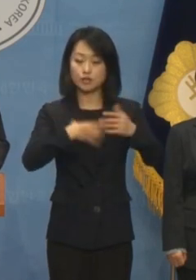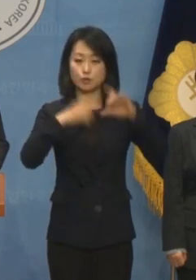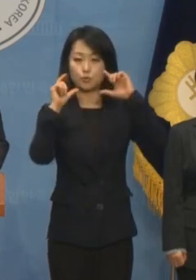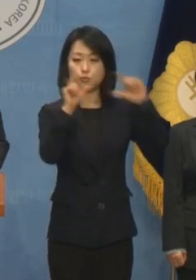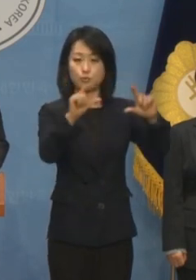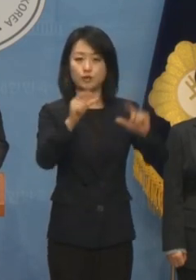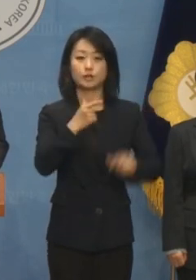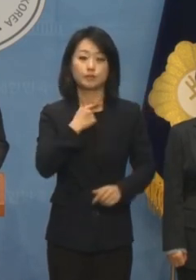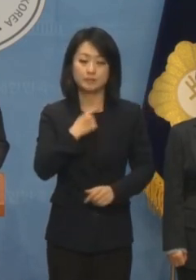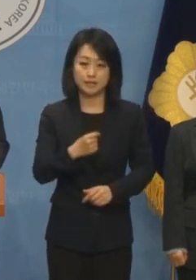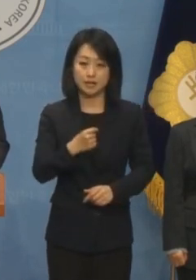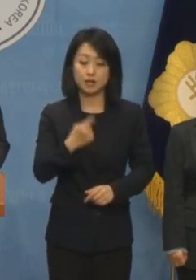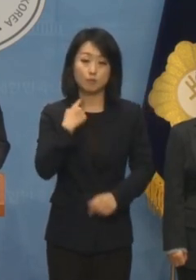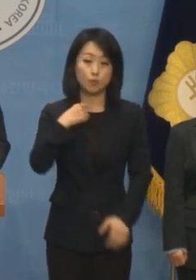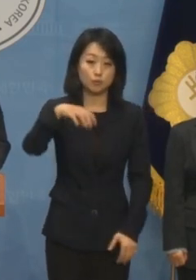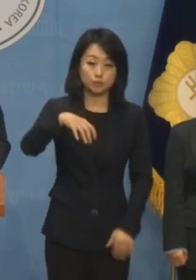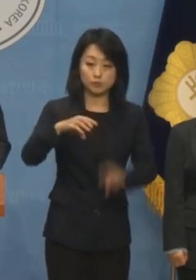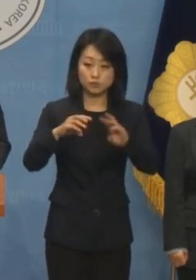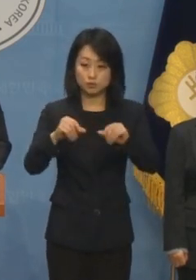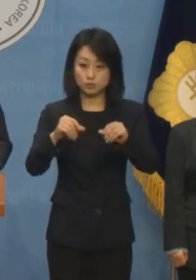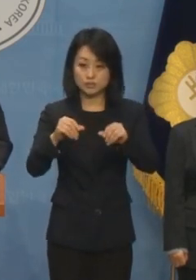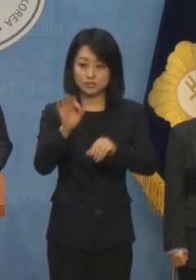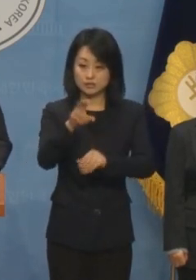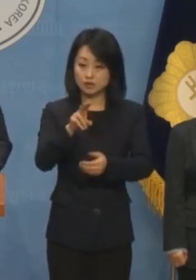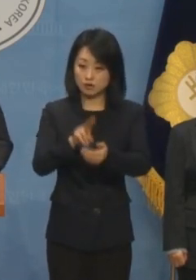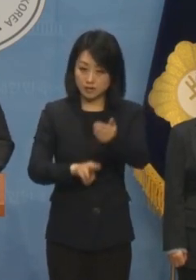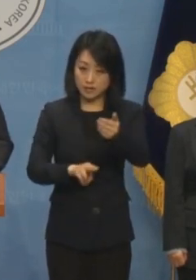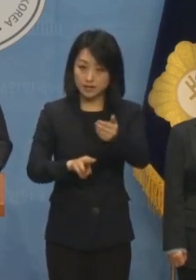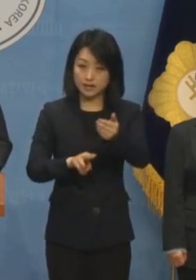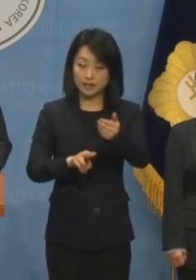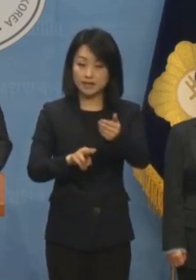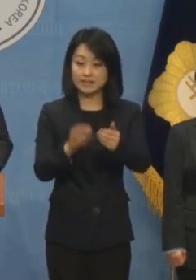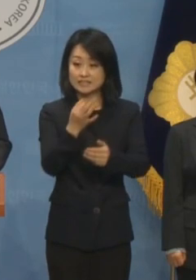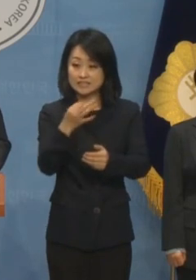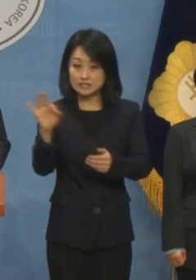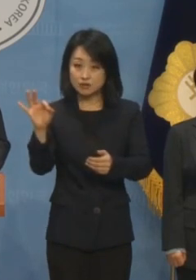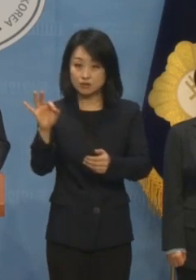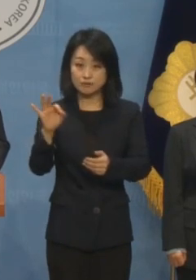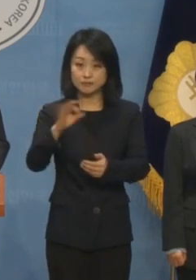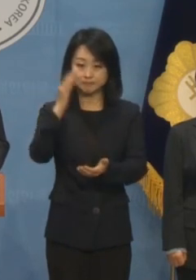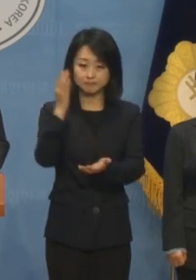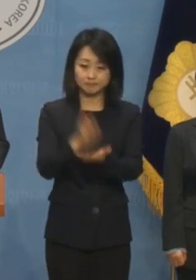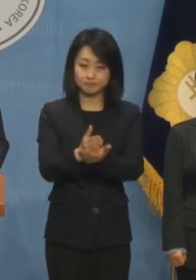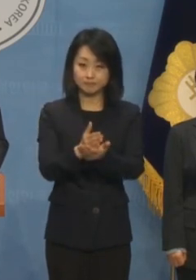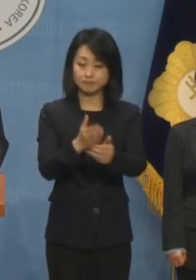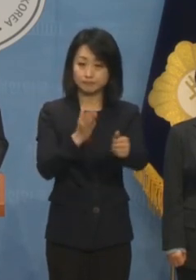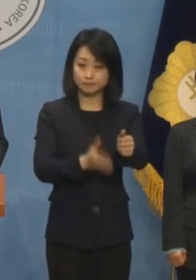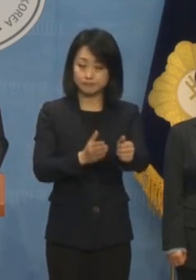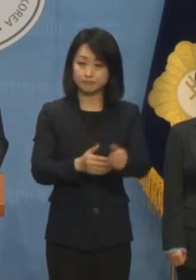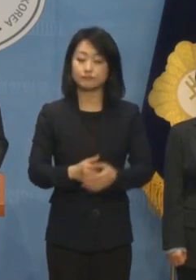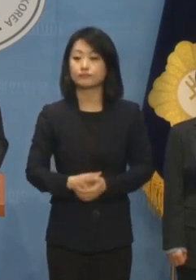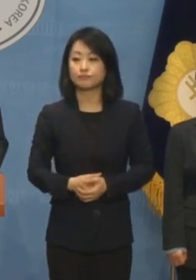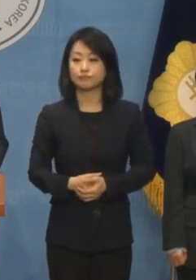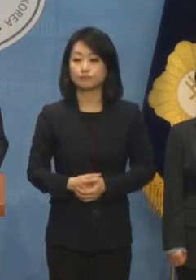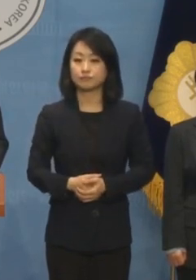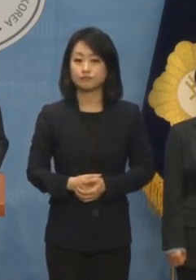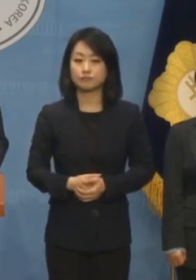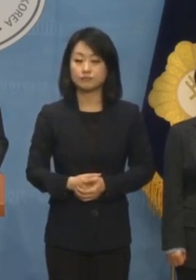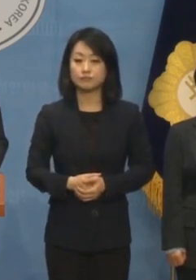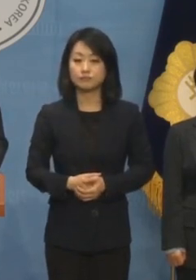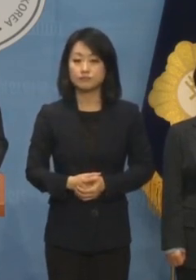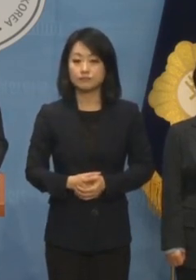경고합니다. 목동 토지거래 허가구역 지정을 즉시 해제해 주십시오.